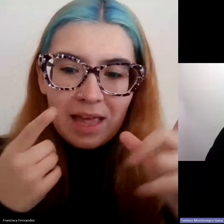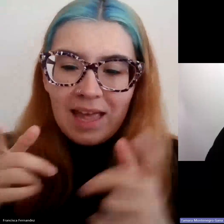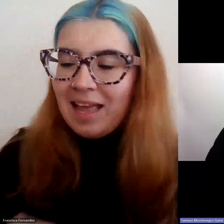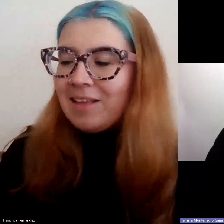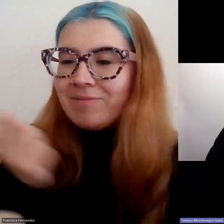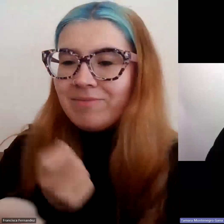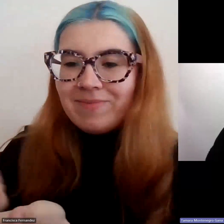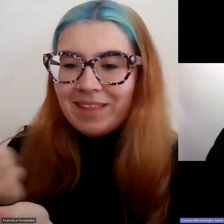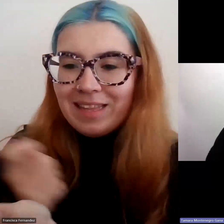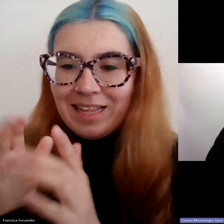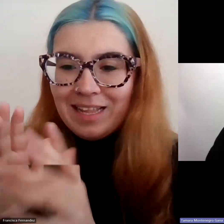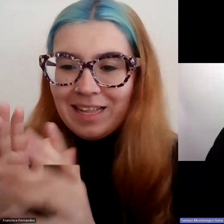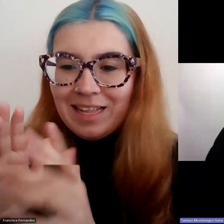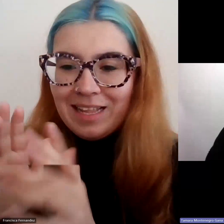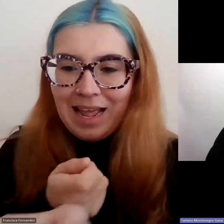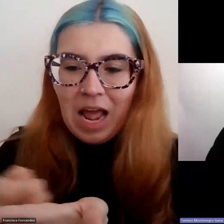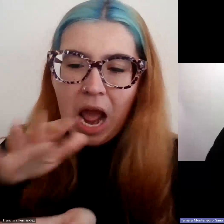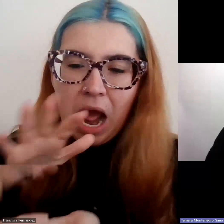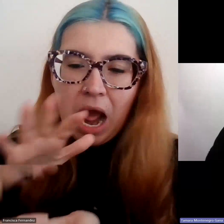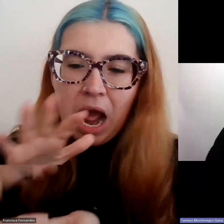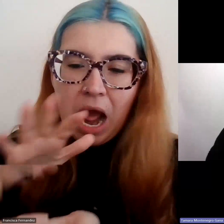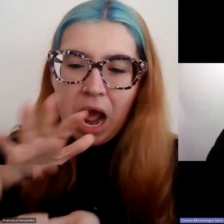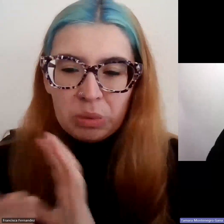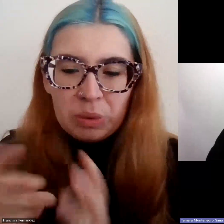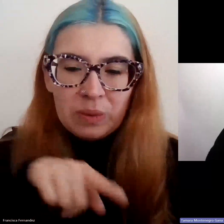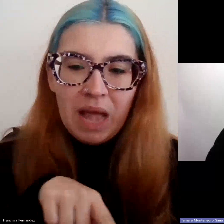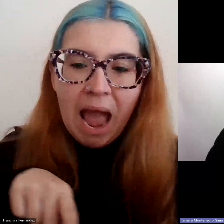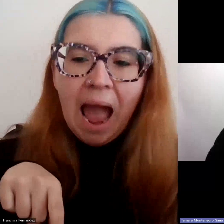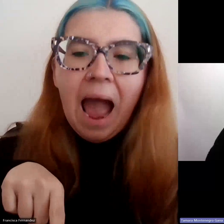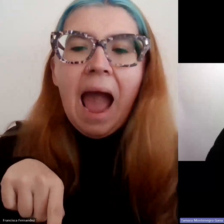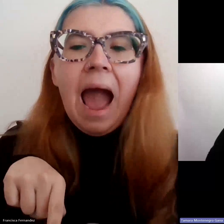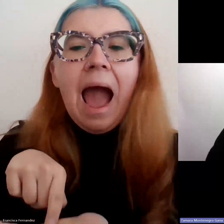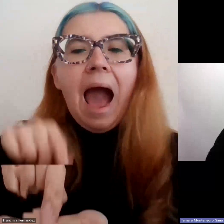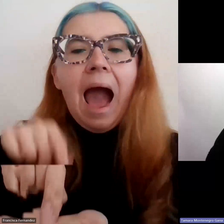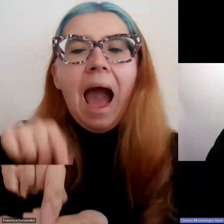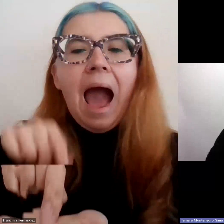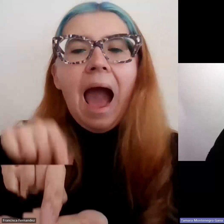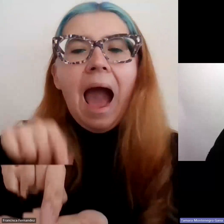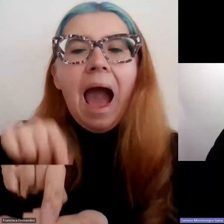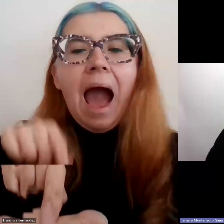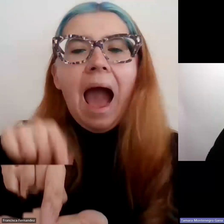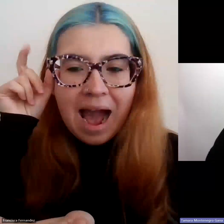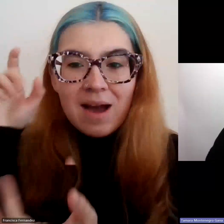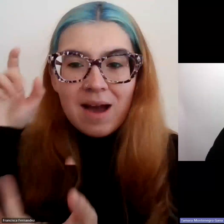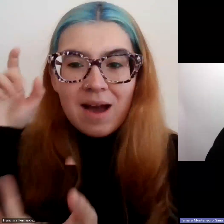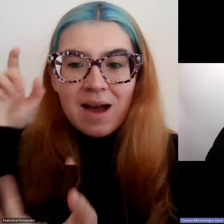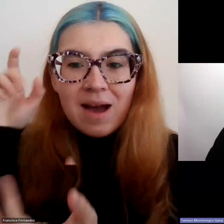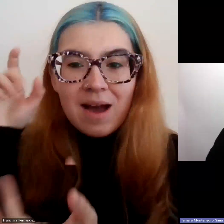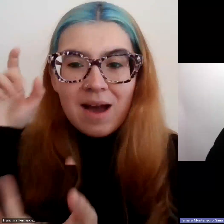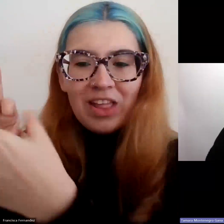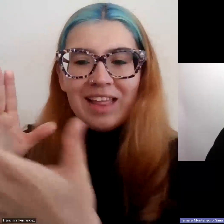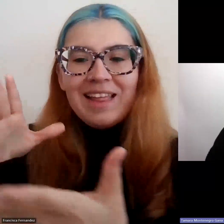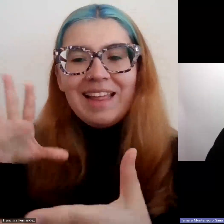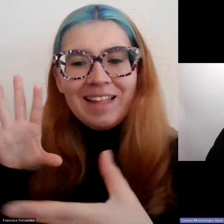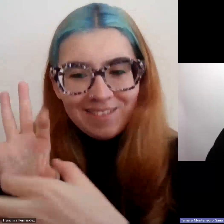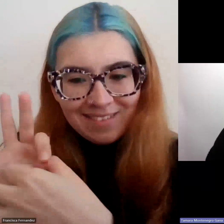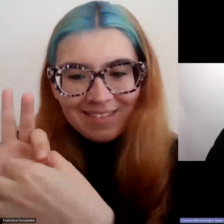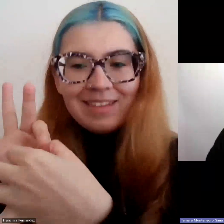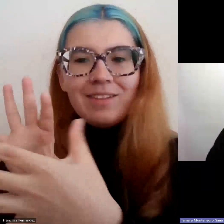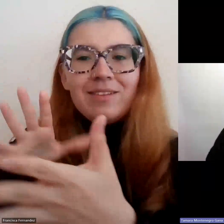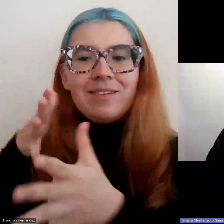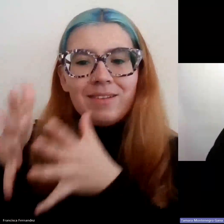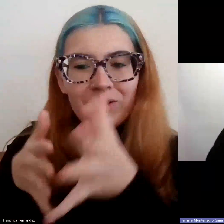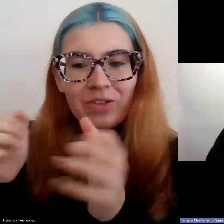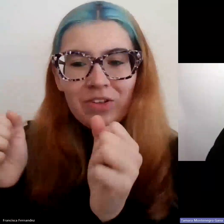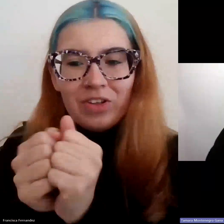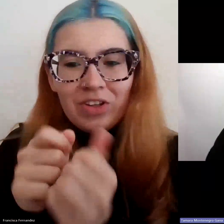eso. Mira, te voy a mostrar una foto, un dibujo, de que puedas ver lo que hay ahí para que puedas entender, como para que pudiera entender